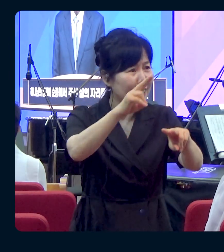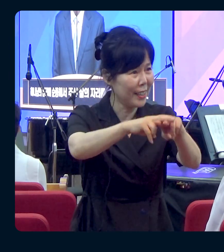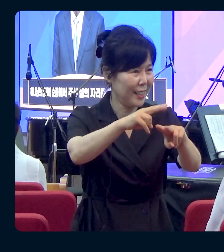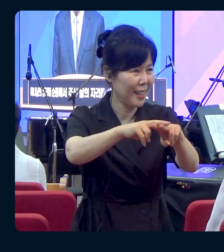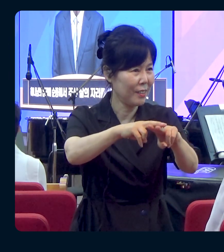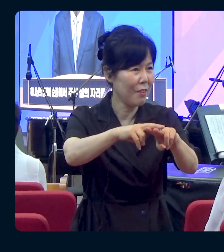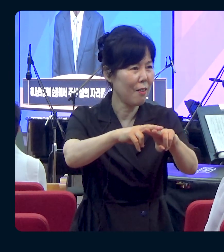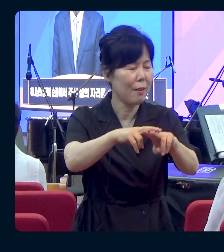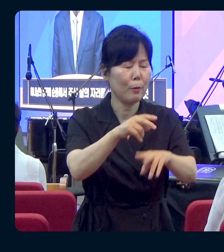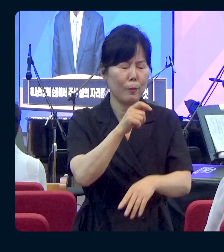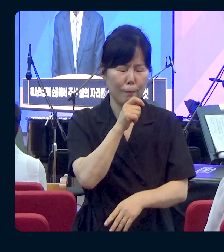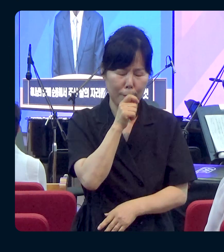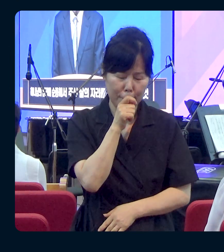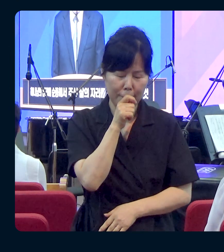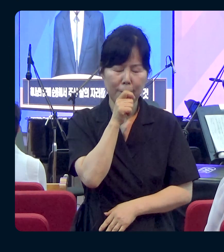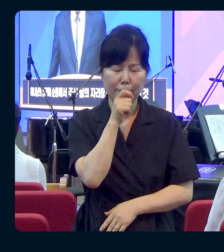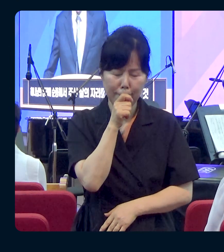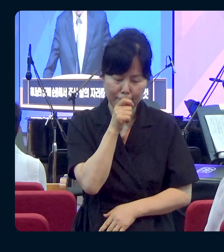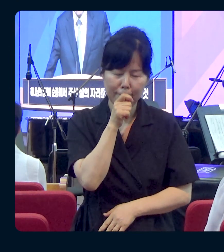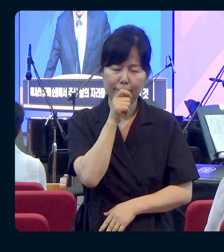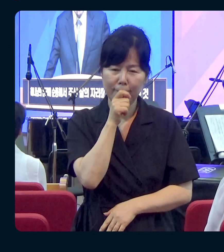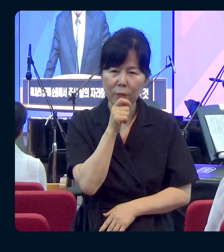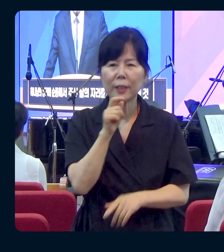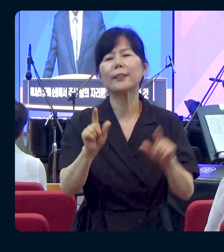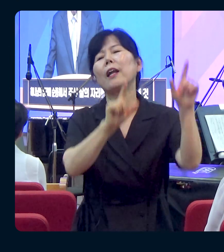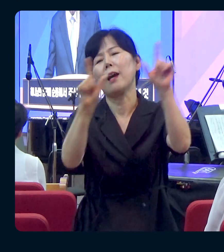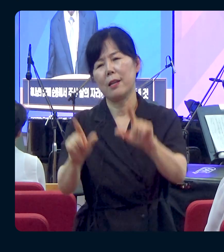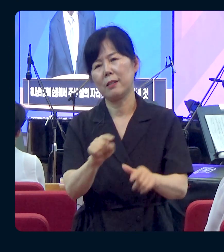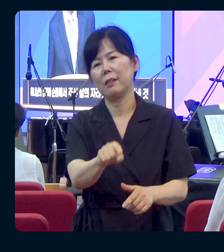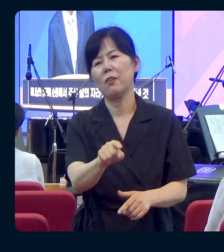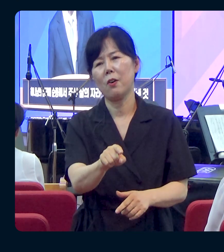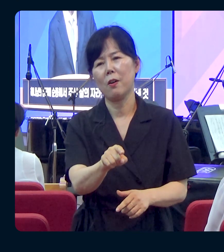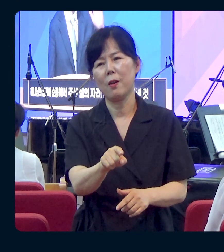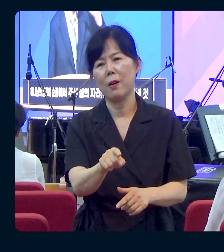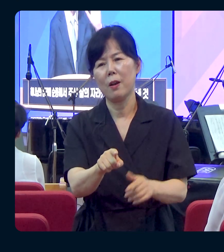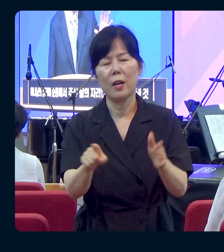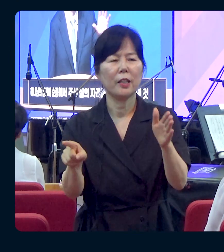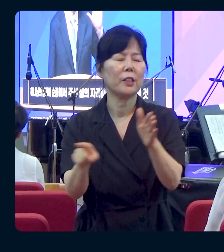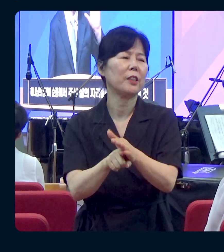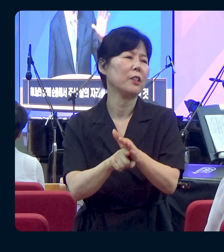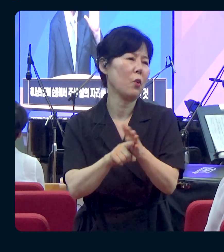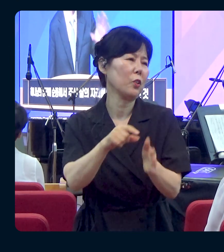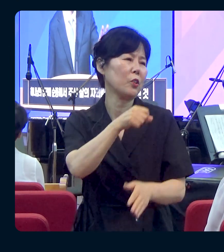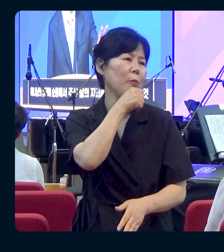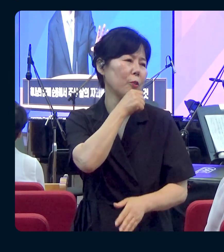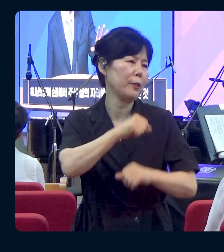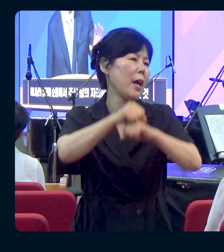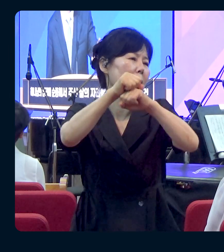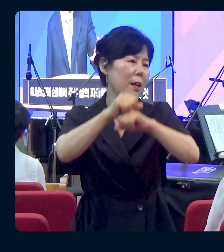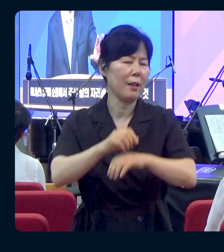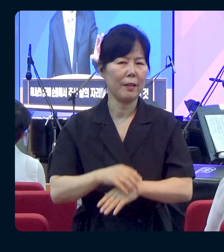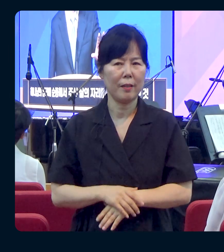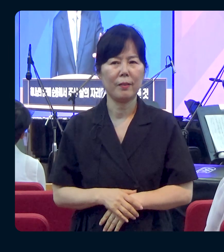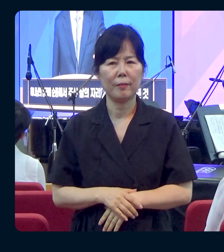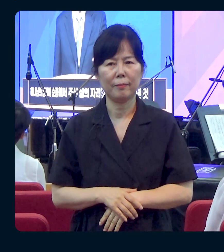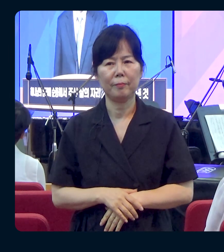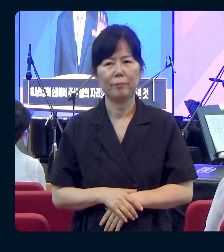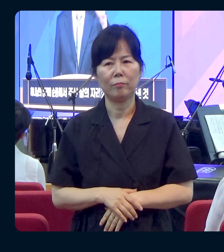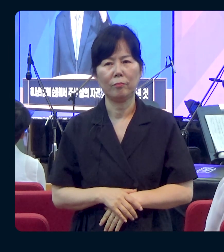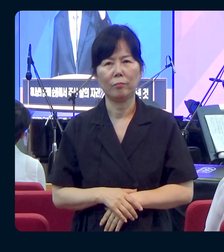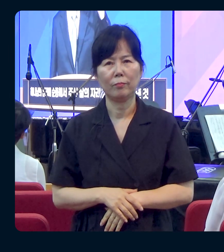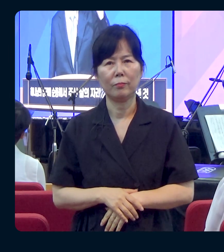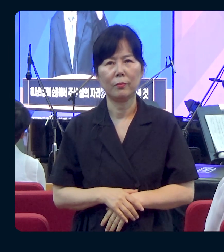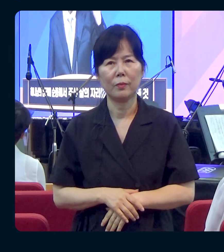순종해서 주신 삶의 자리를 묵묵히 지켜낸 것, 하나님의 섭리에 순종해서 주신 삶의